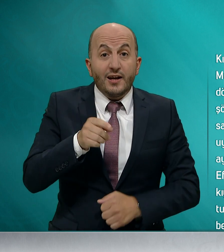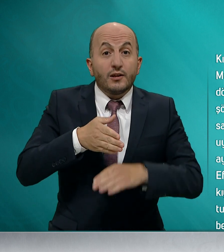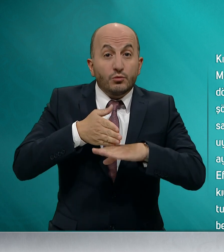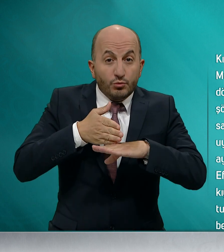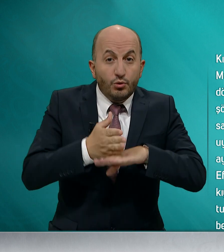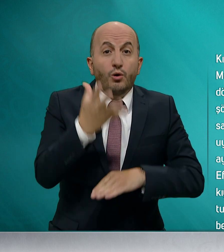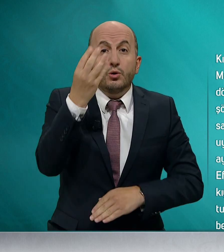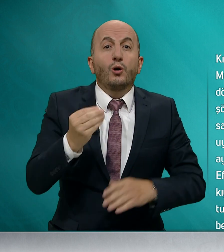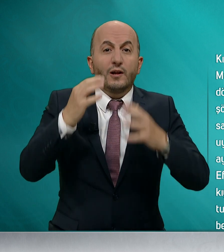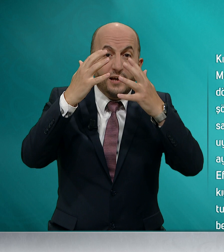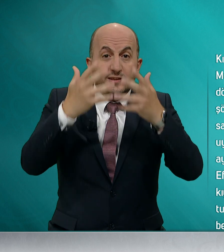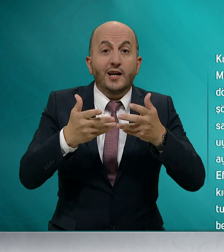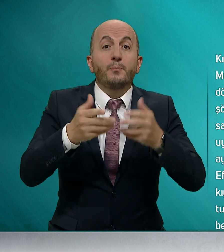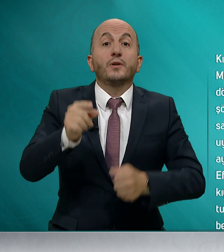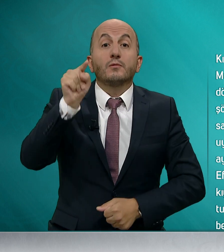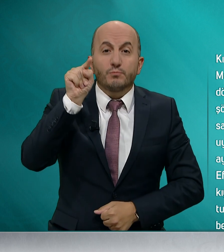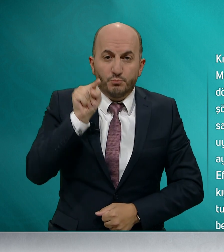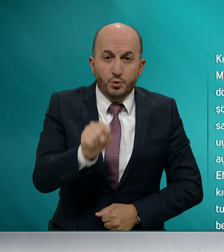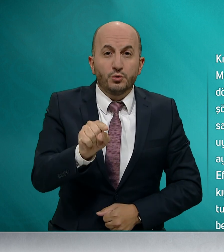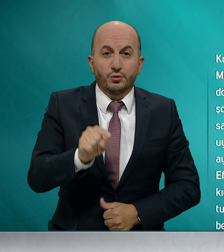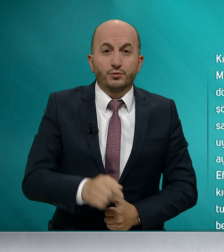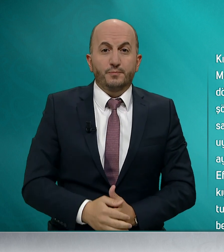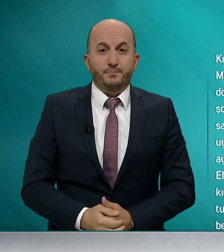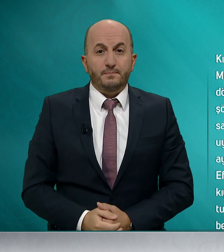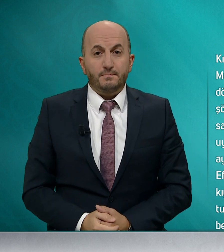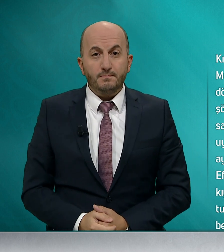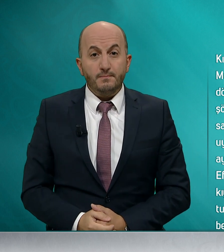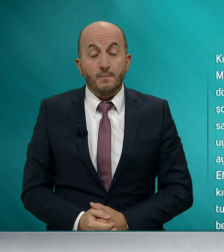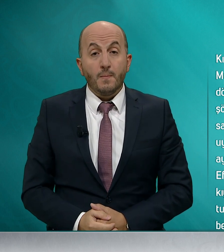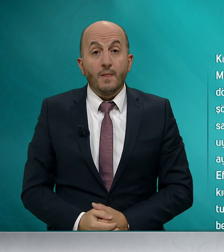İşte doğru olan hesap budur.